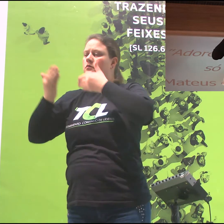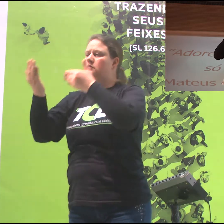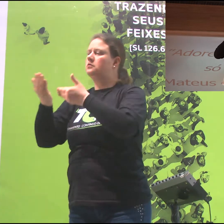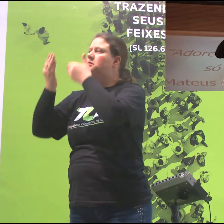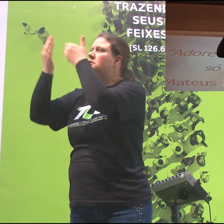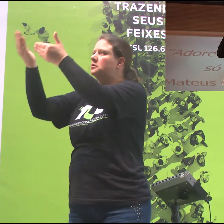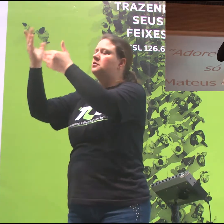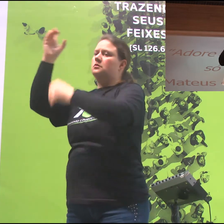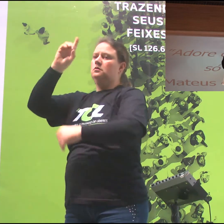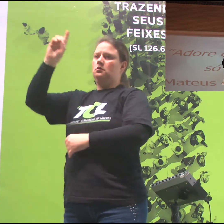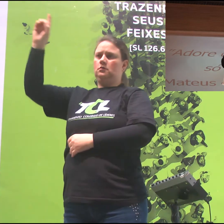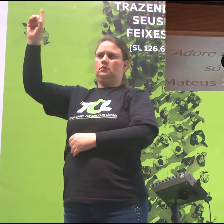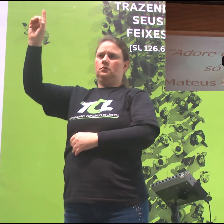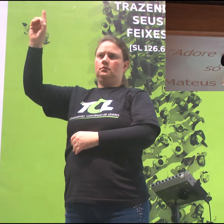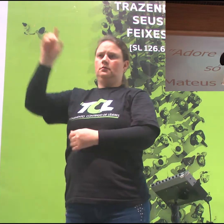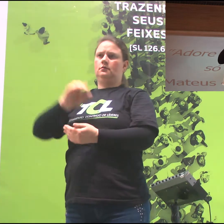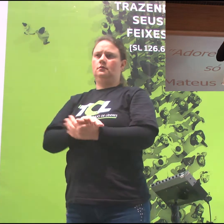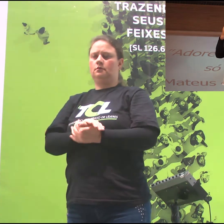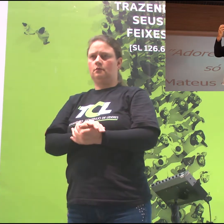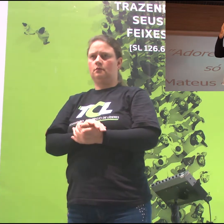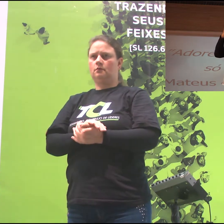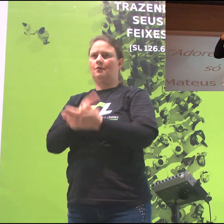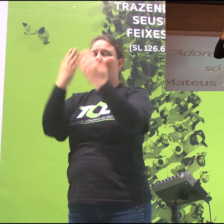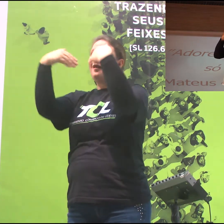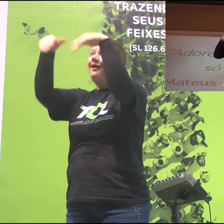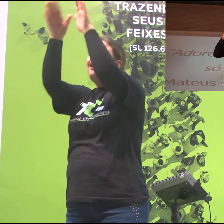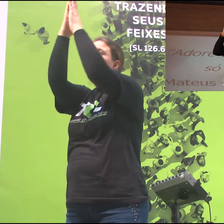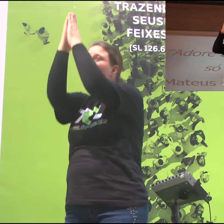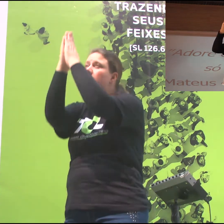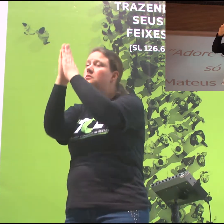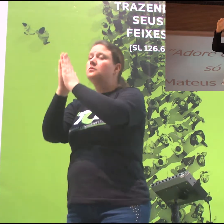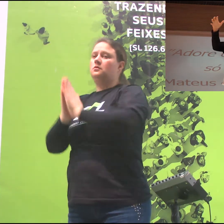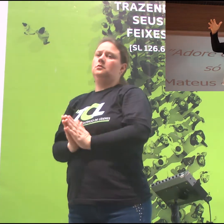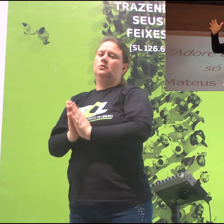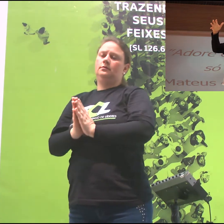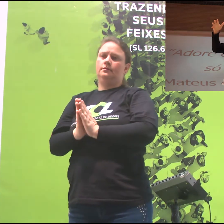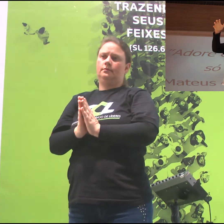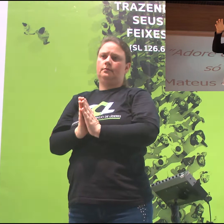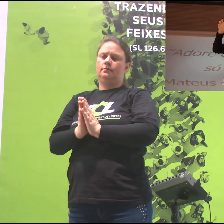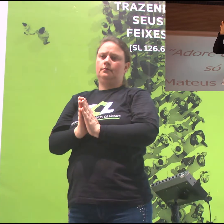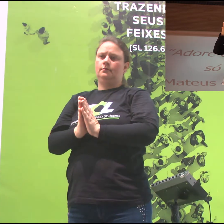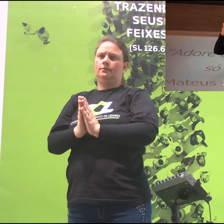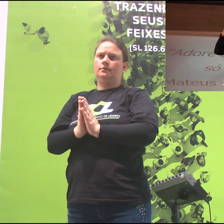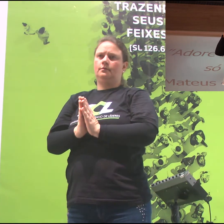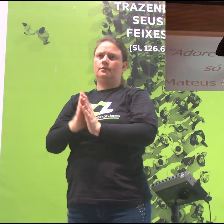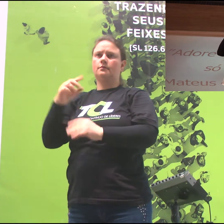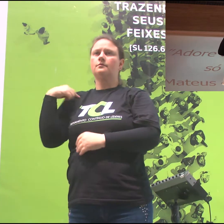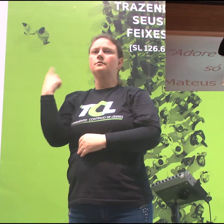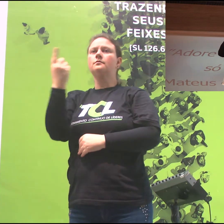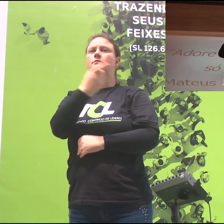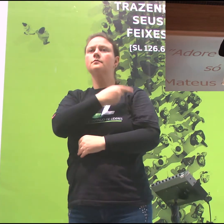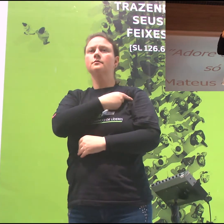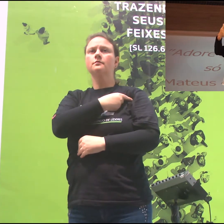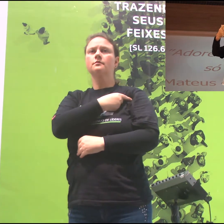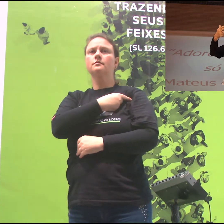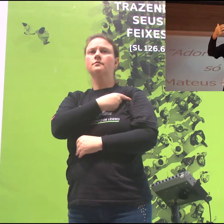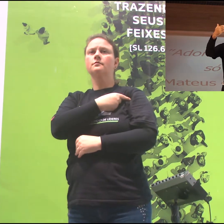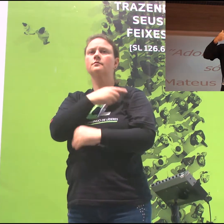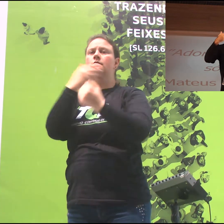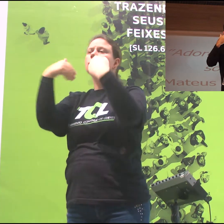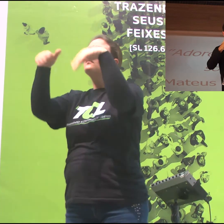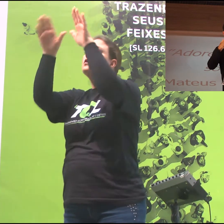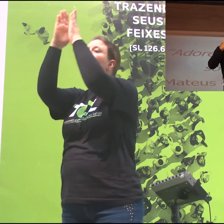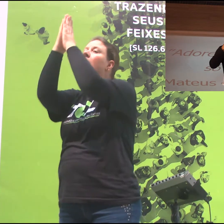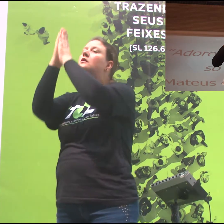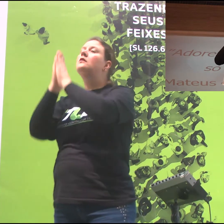culto é service, né? Worship service, que é serviço de adoração. Então, a nossa adoração, que